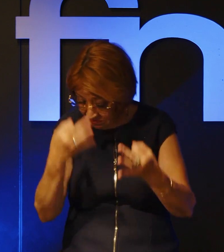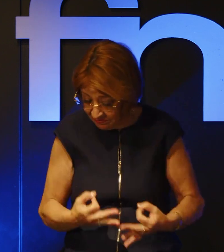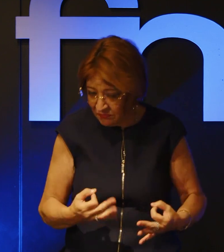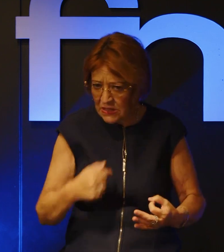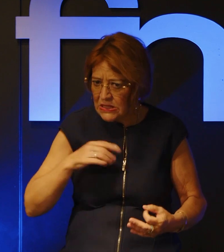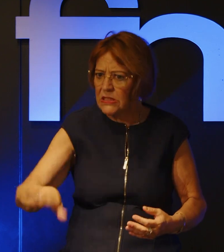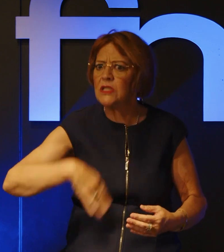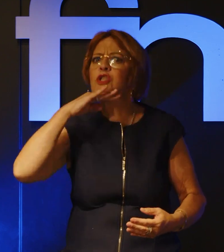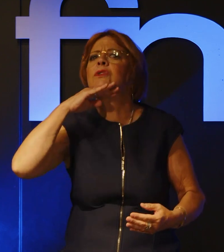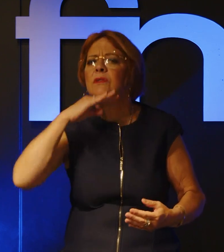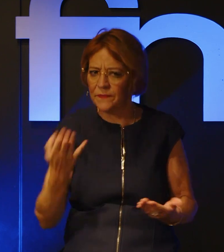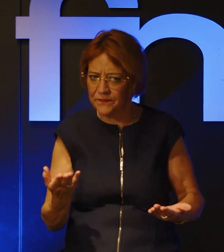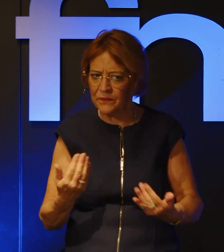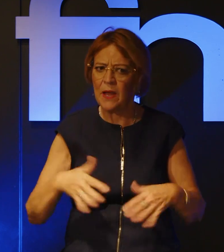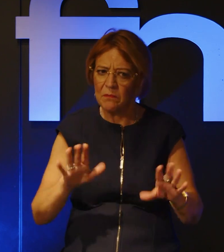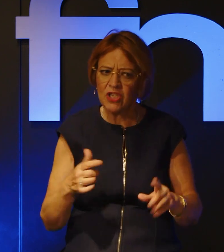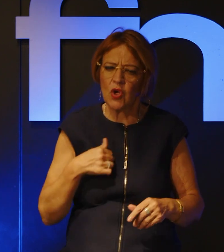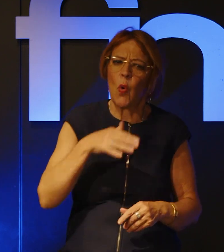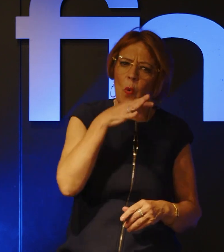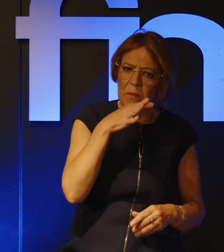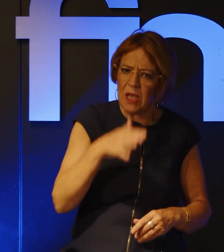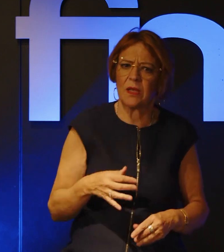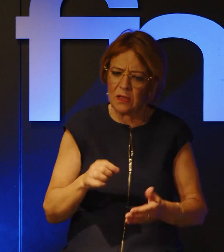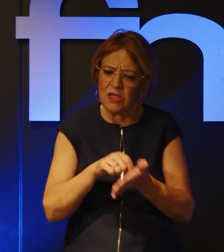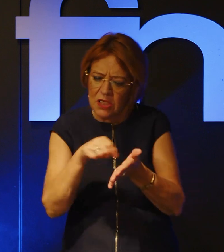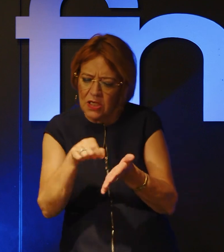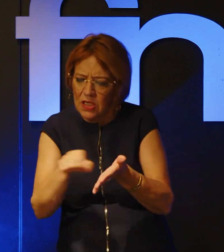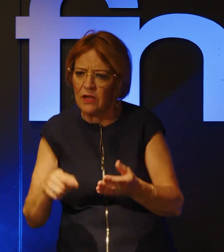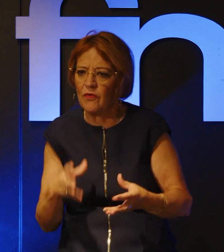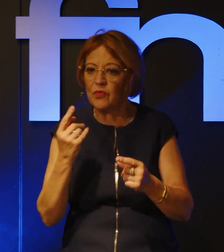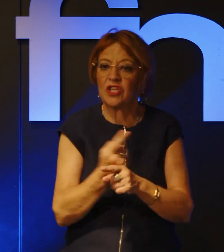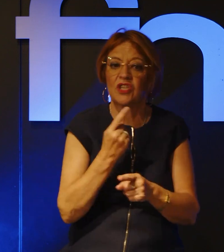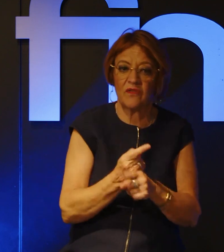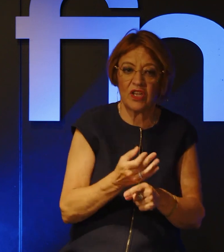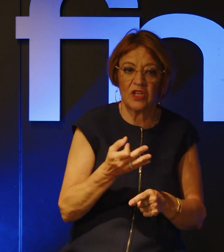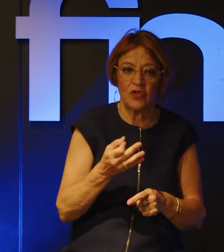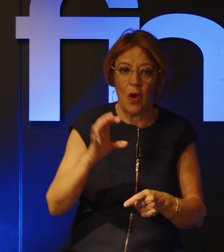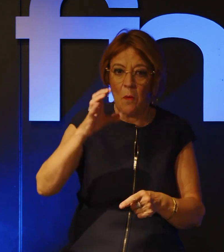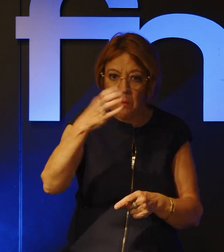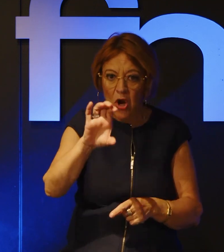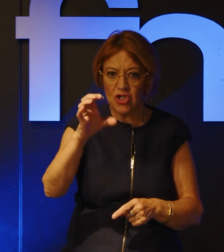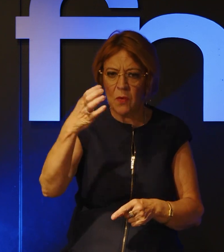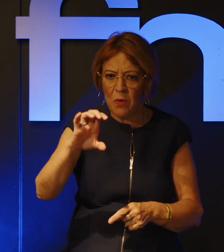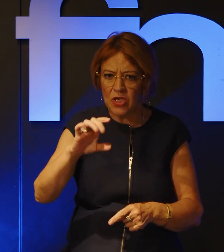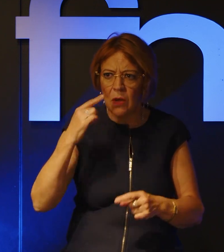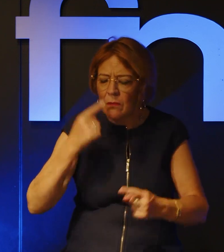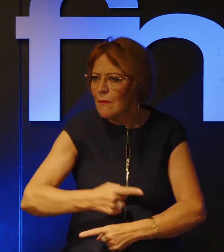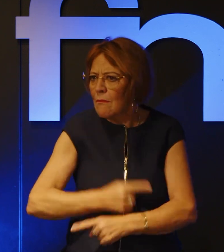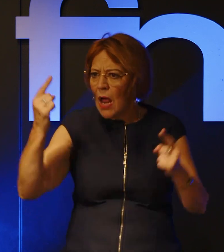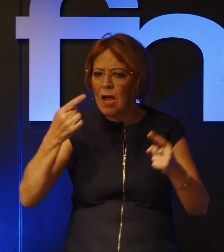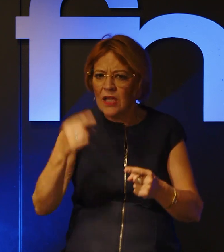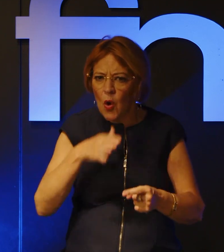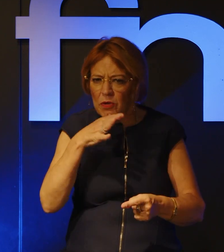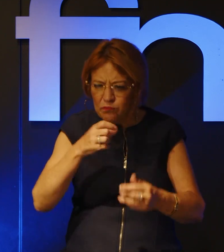me irrita mas eu fico ali e comento e pronto por isso é que muitas vezes os posts viralizam e viralizam e tem